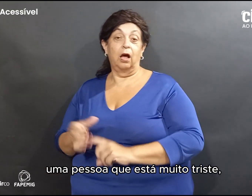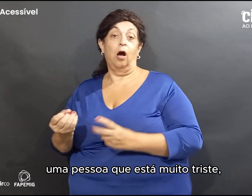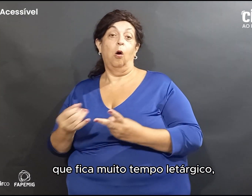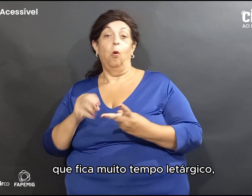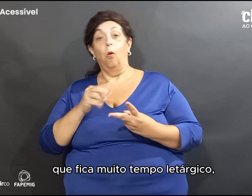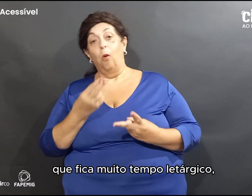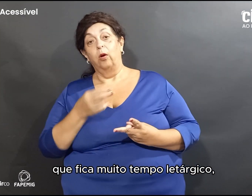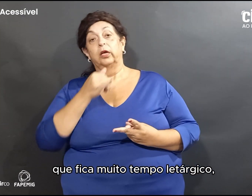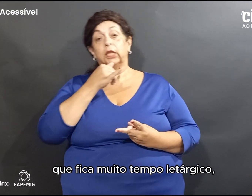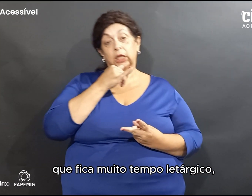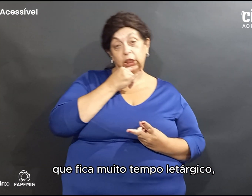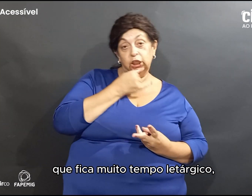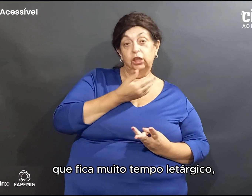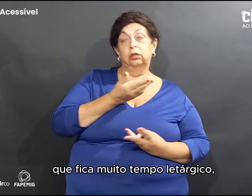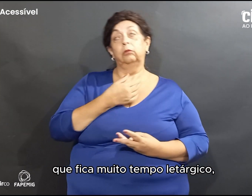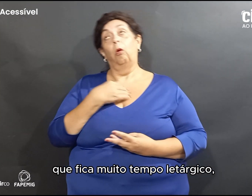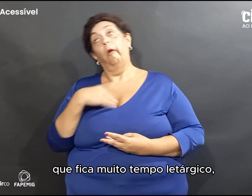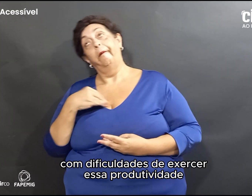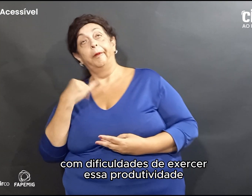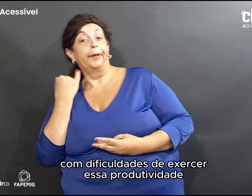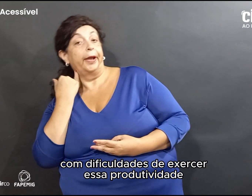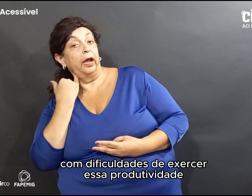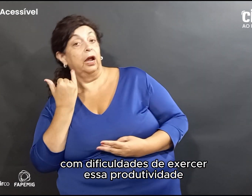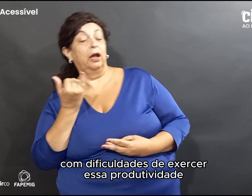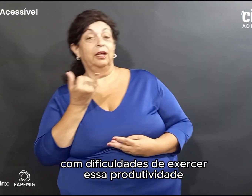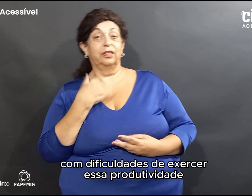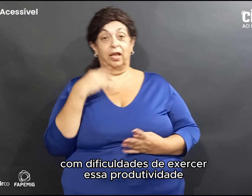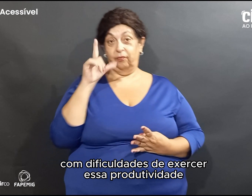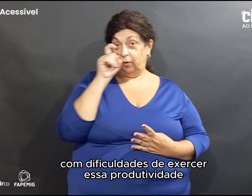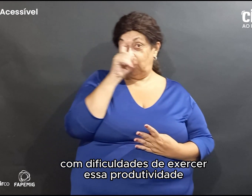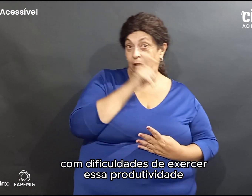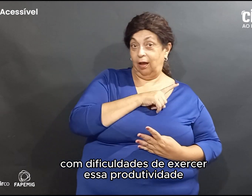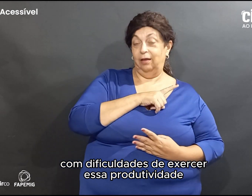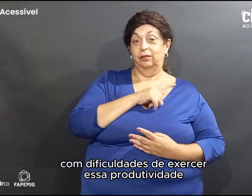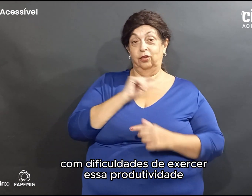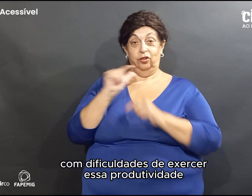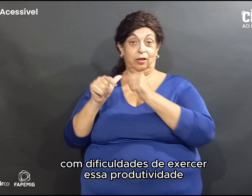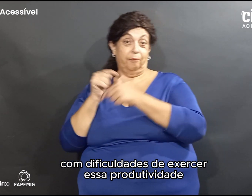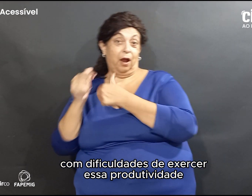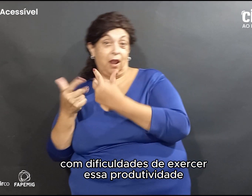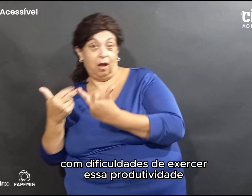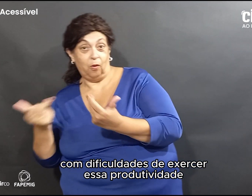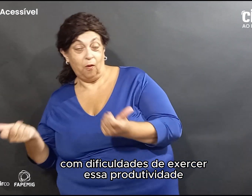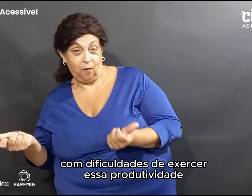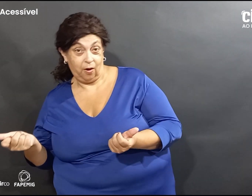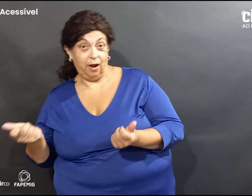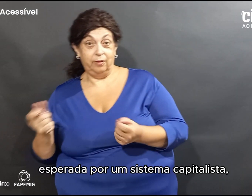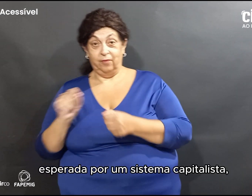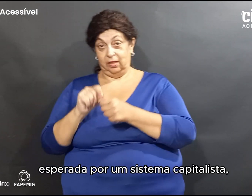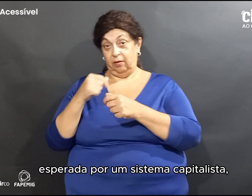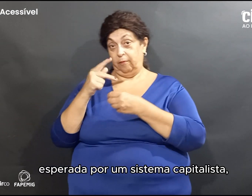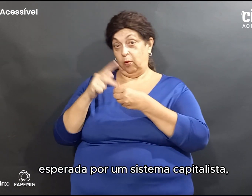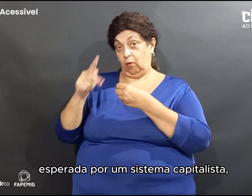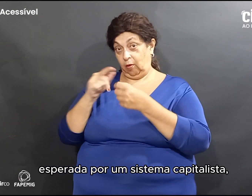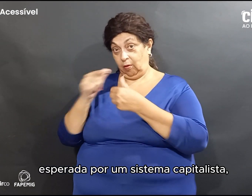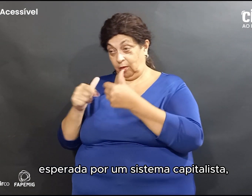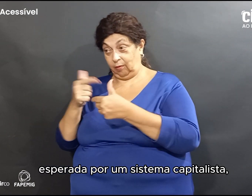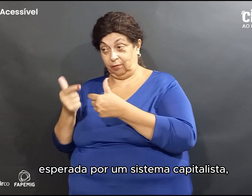que fica muito tempo letárgico, com dificuldades de exercer, né, essa produtividade esperada por um sistema